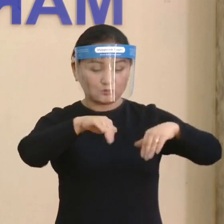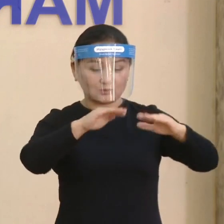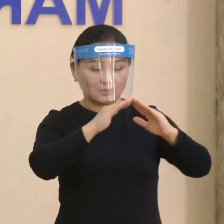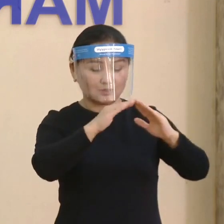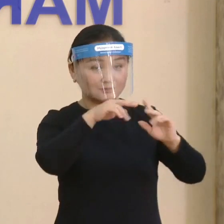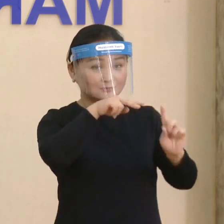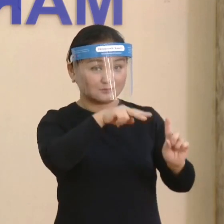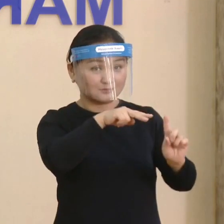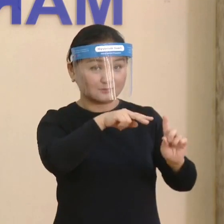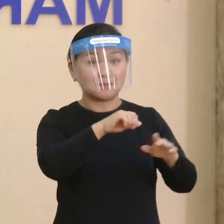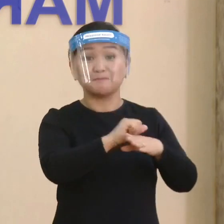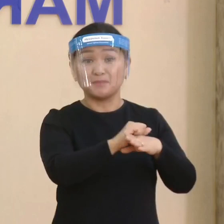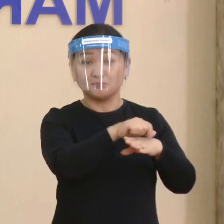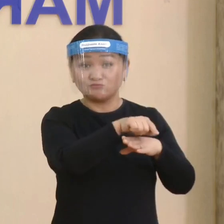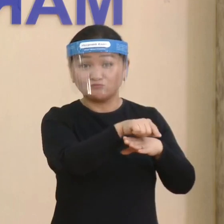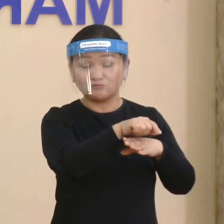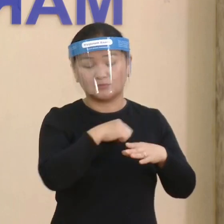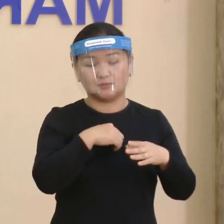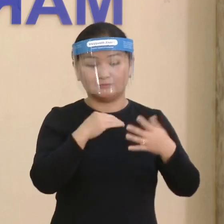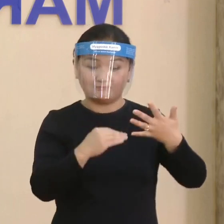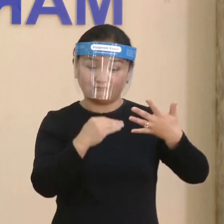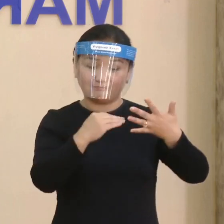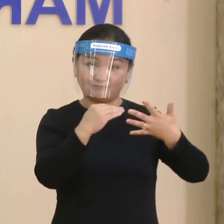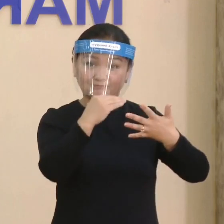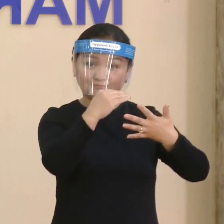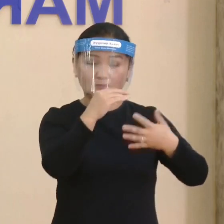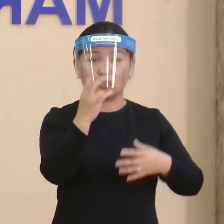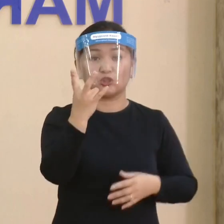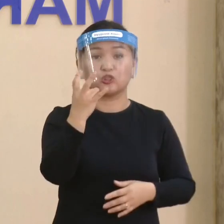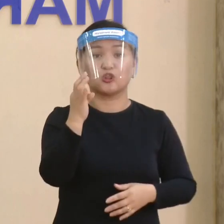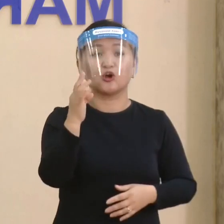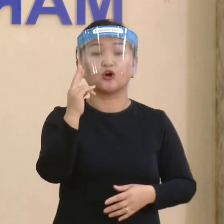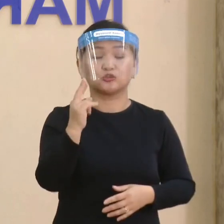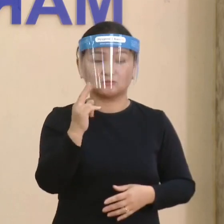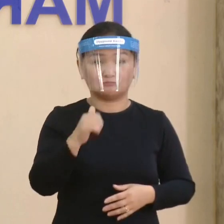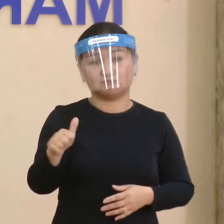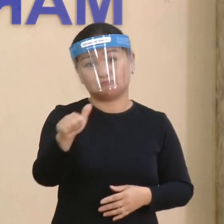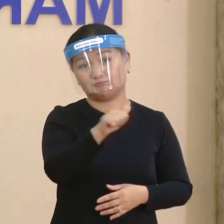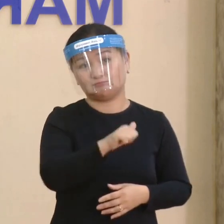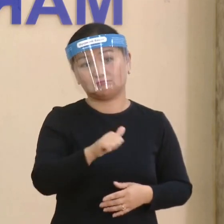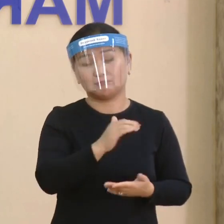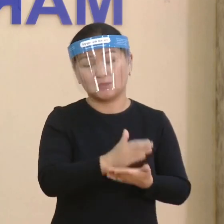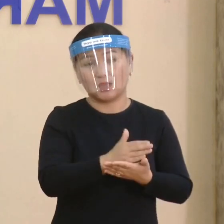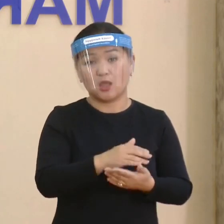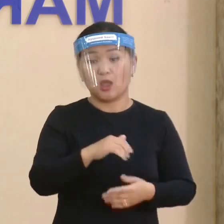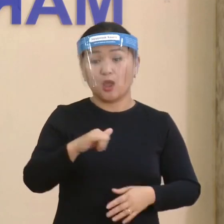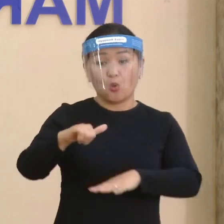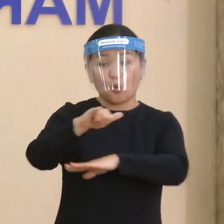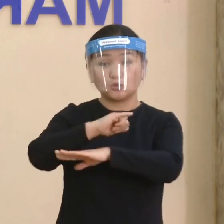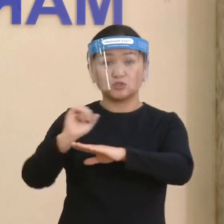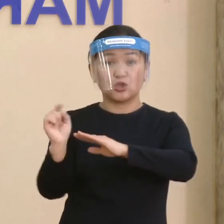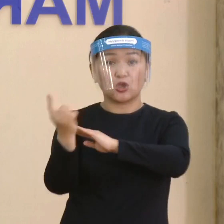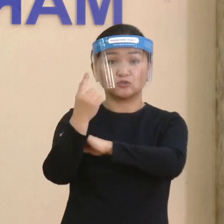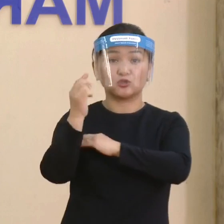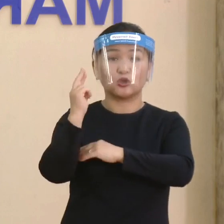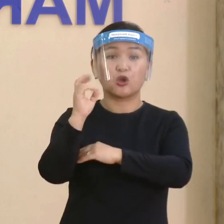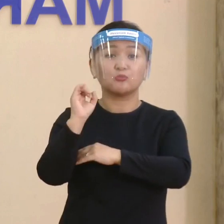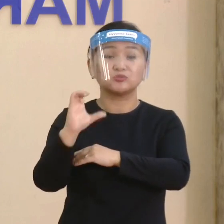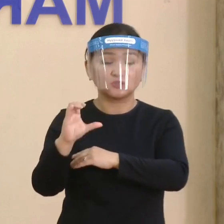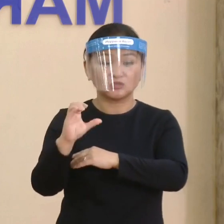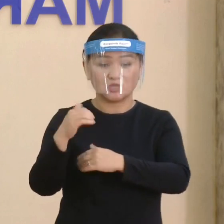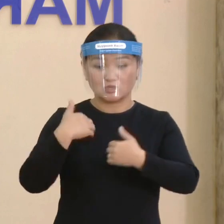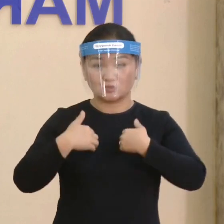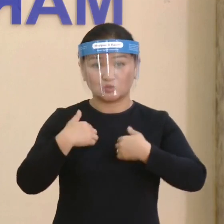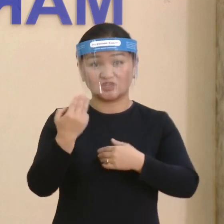бэлдэж байгаа гэдэг. За энэ шатлалаараа бол ерөнхийдөө нөөцөндөө авцсан байгаа. За улсын онцгой комиссийн шуурхай штаб дээр